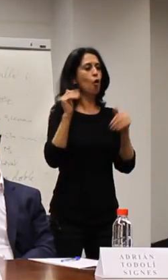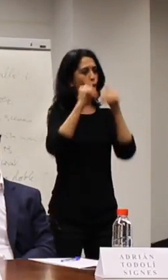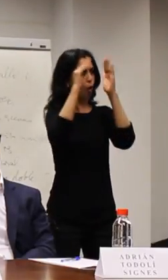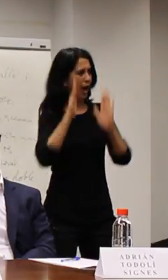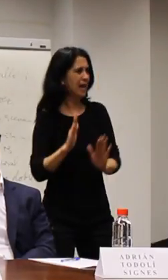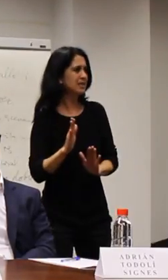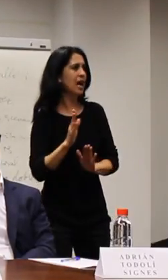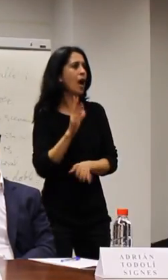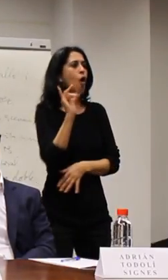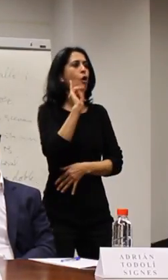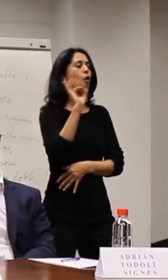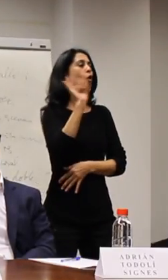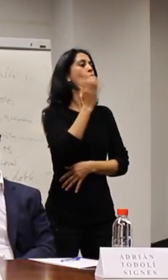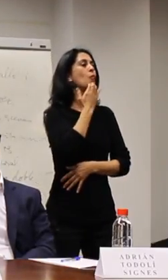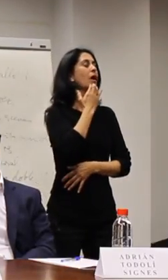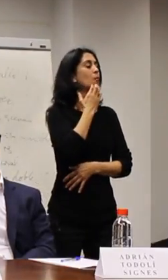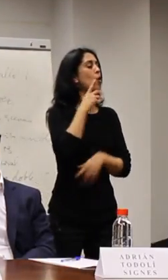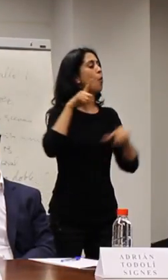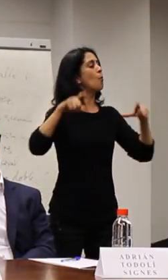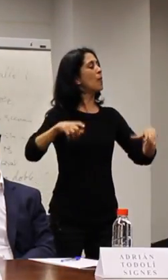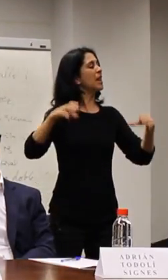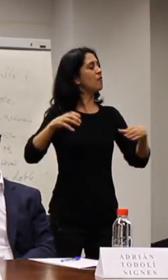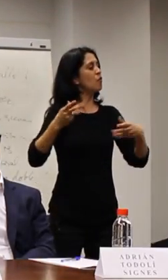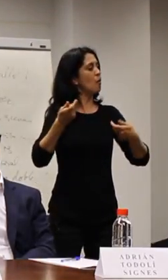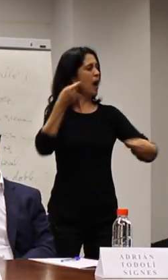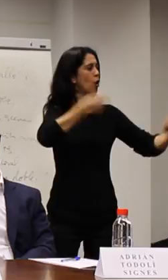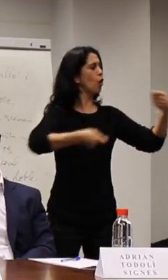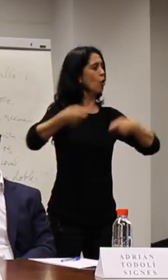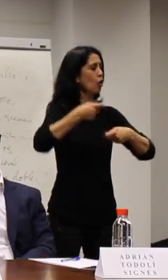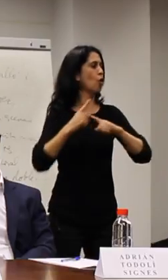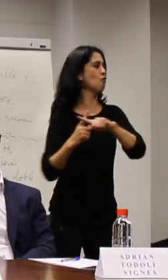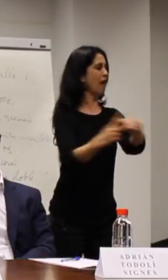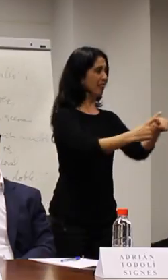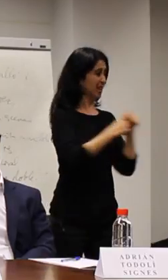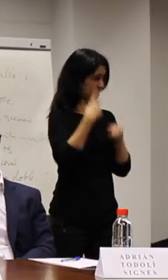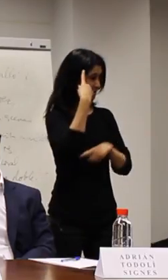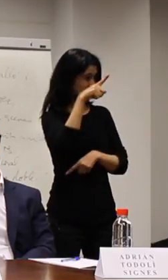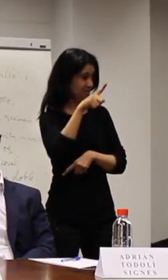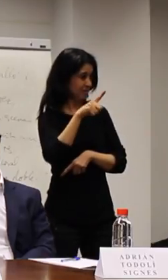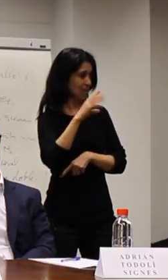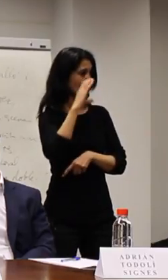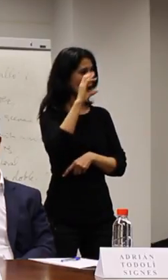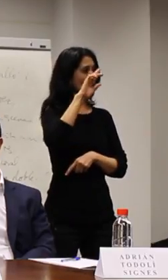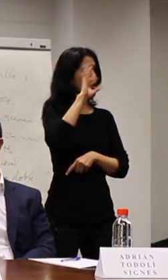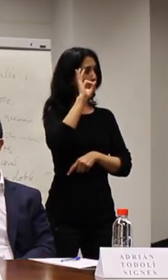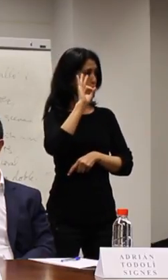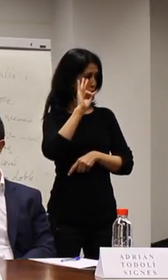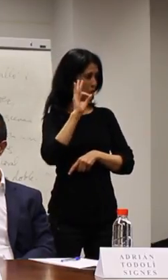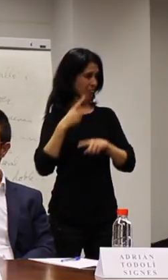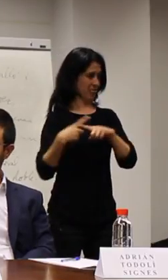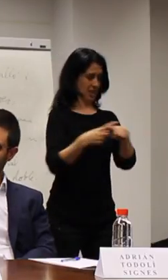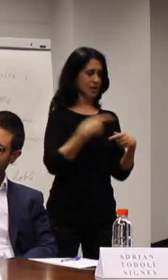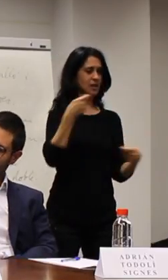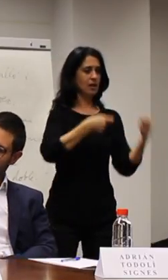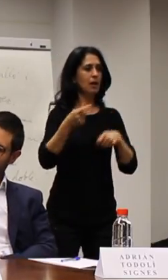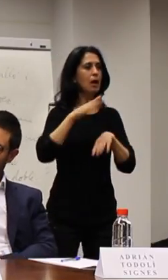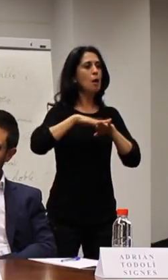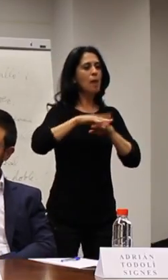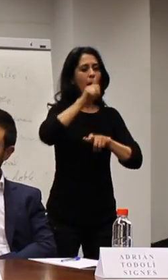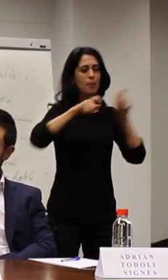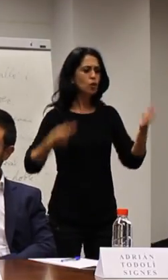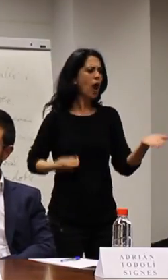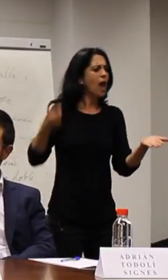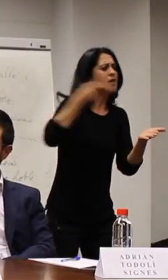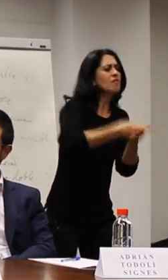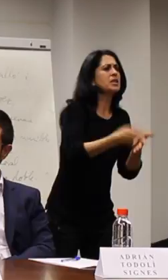tenemos plataformas de crowdfunding que lo que pretenden es empoderar al ciudadano para que sepa invertir su dinero y que pueda invertir